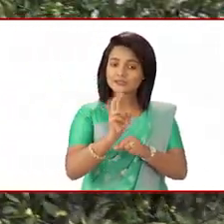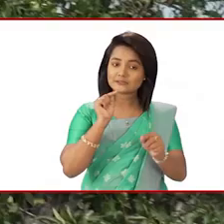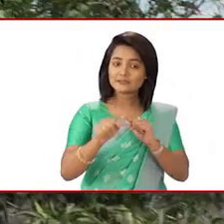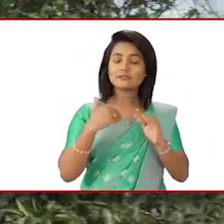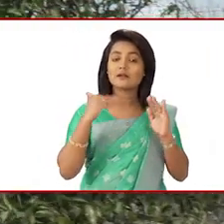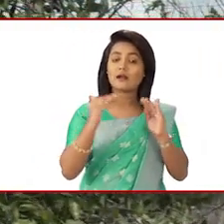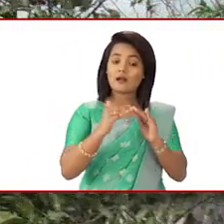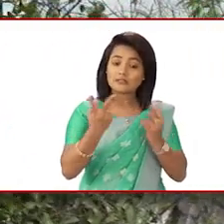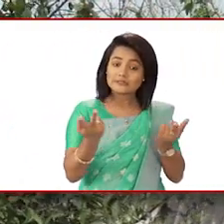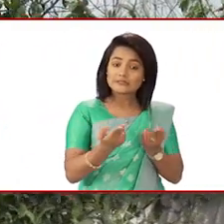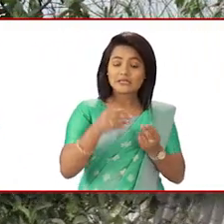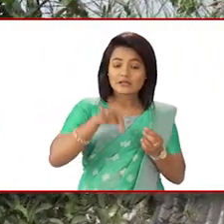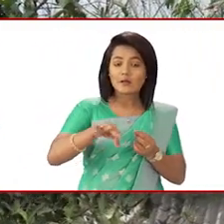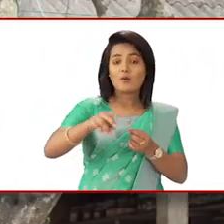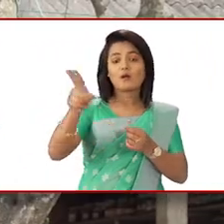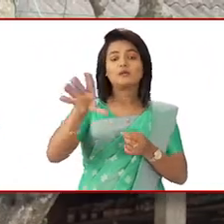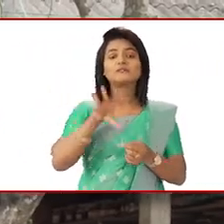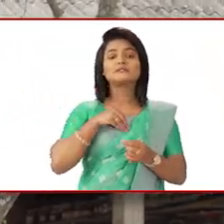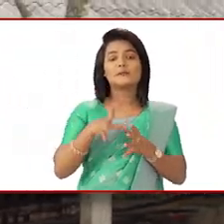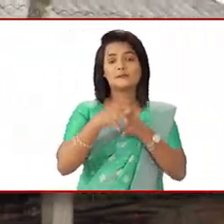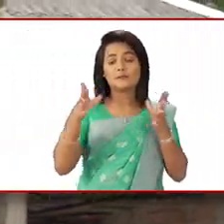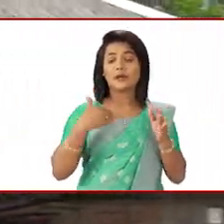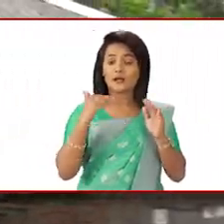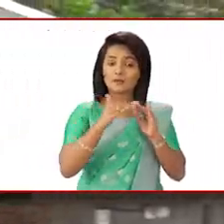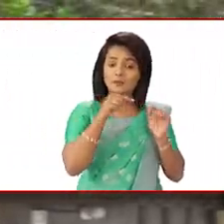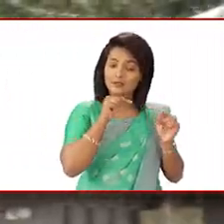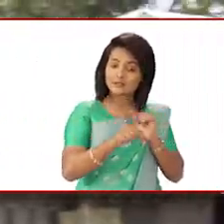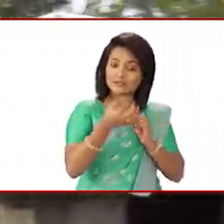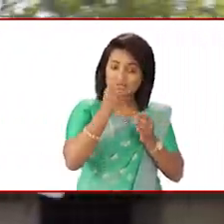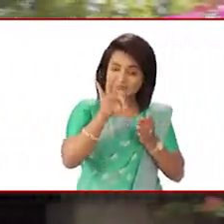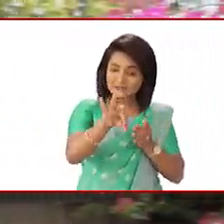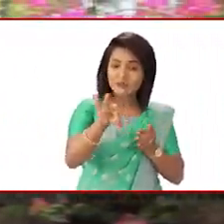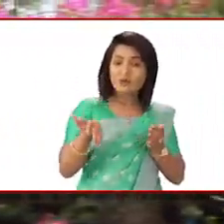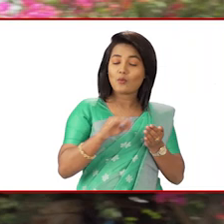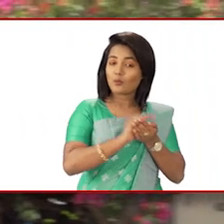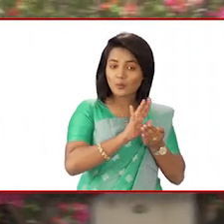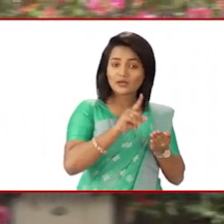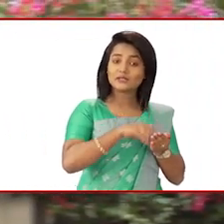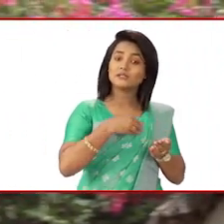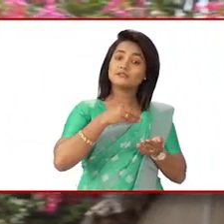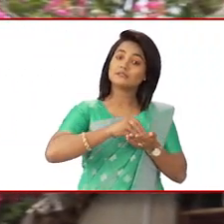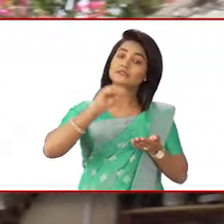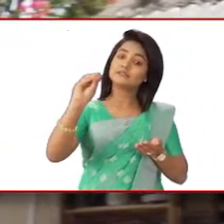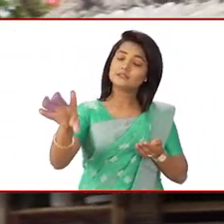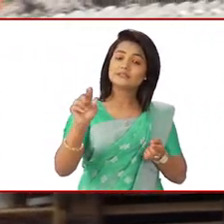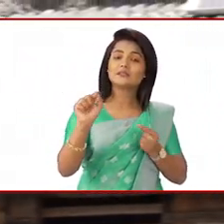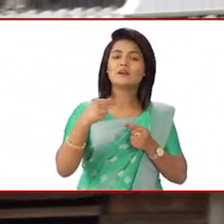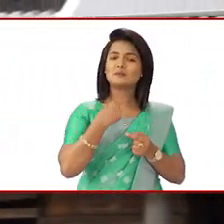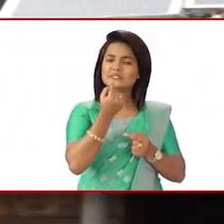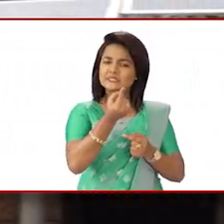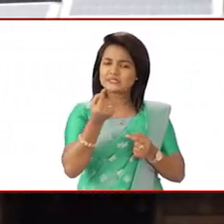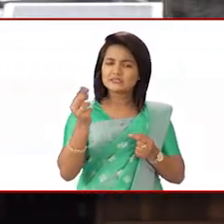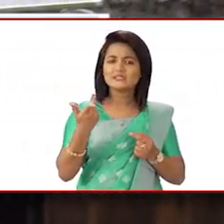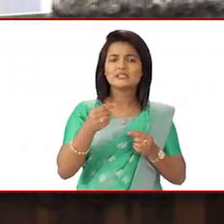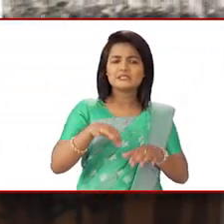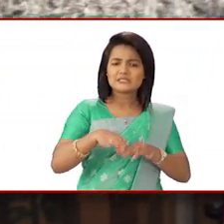আমার মতন বাড়ি আরও তৈরি হয়েছে বাইরে, দিদির বাড়ি যা আছে সেগুলো দিদি দিয়ে দিতে হবে। আমি তখন দেখা যাচ্ছে যে আমার বাড়ি কিছু বীজ,